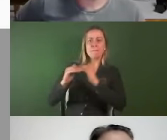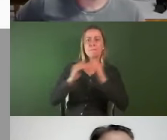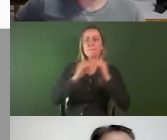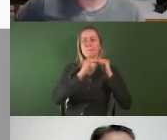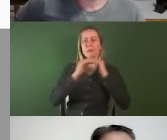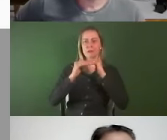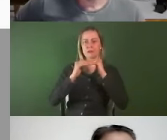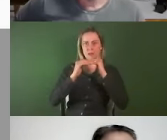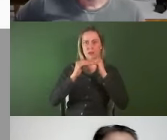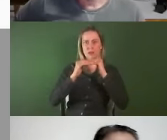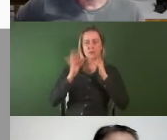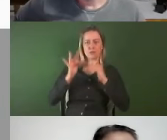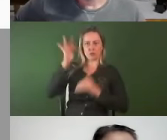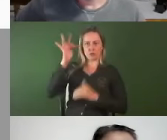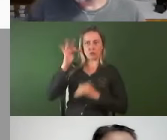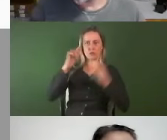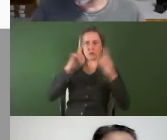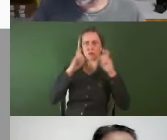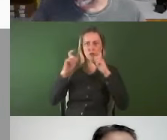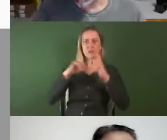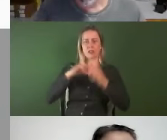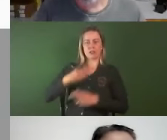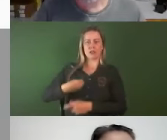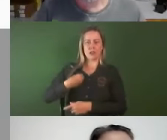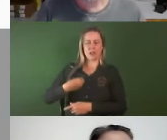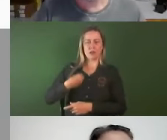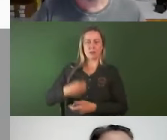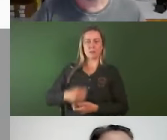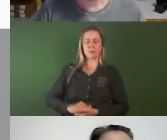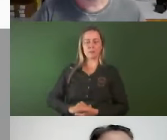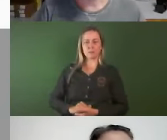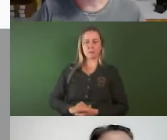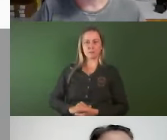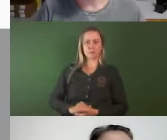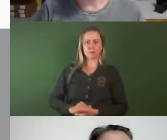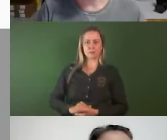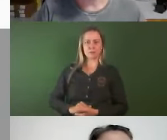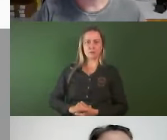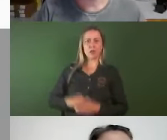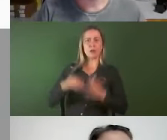usar depois, a exaustão na metade